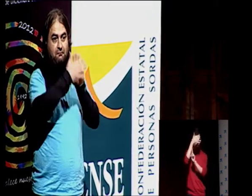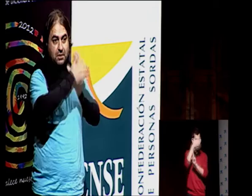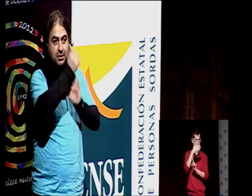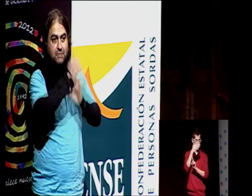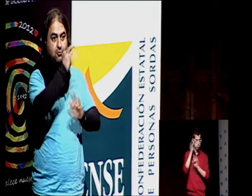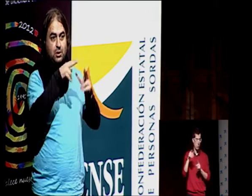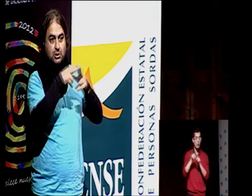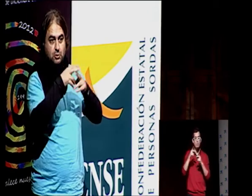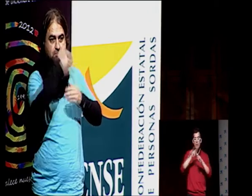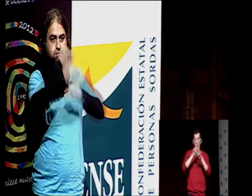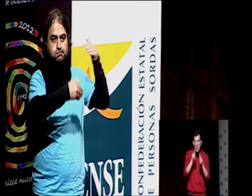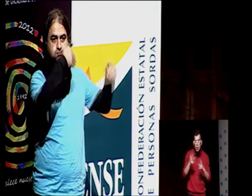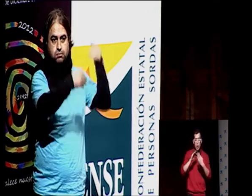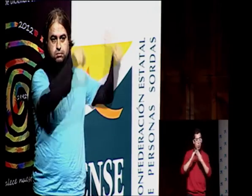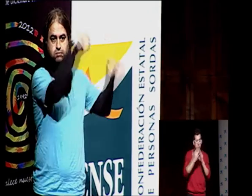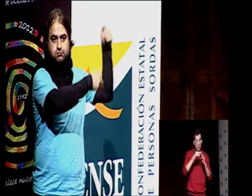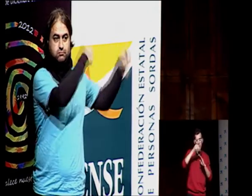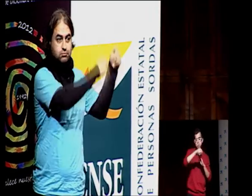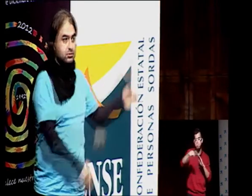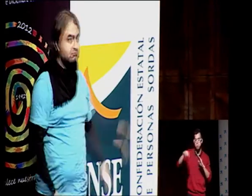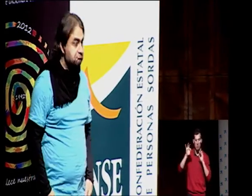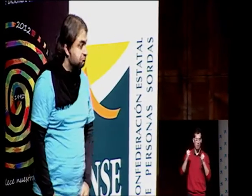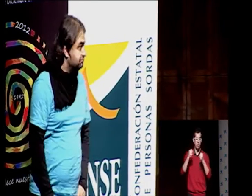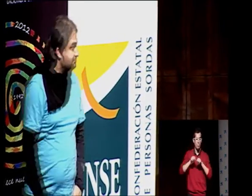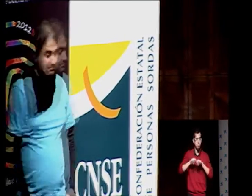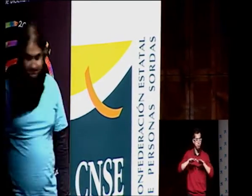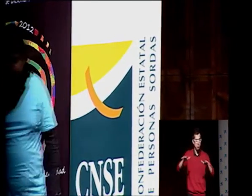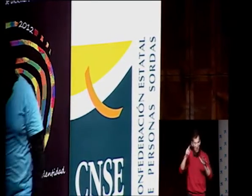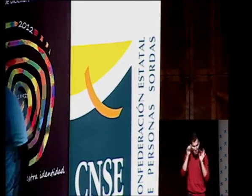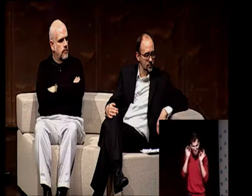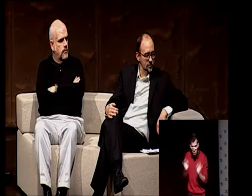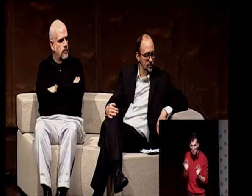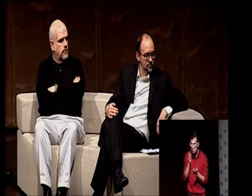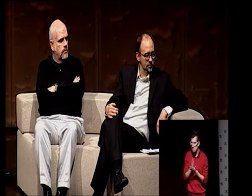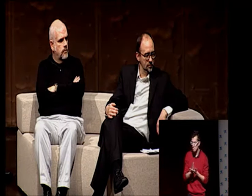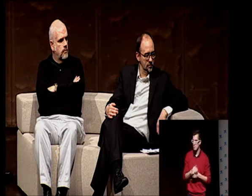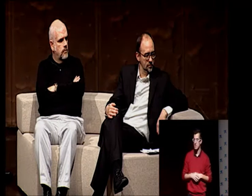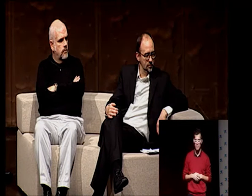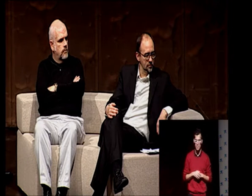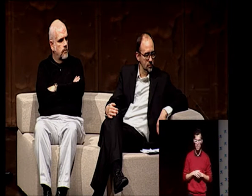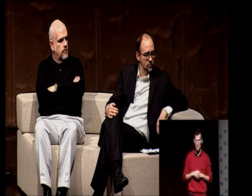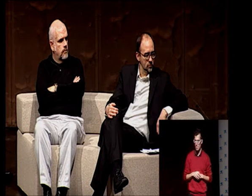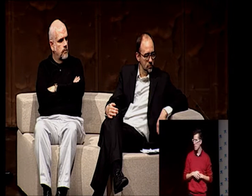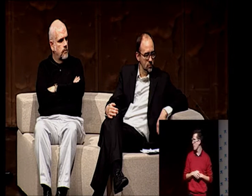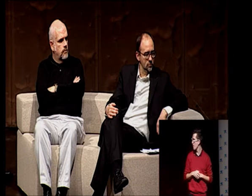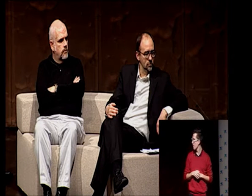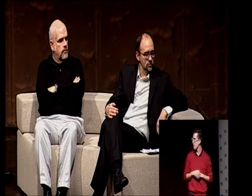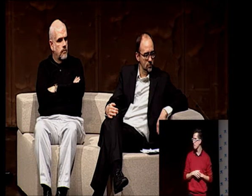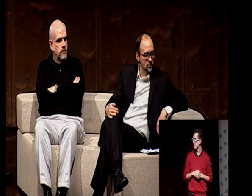bandera que la des identifique pues las federaciones las asociaciones están haciendo esta